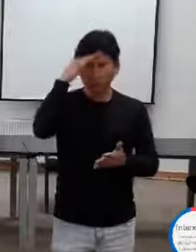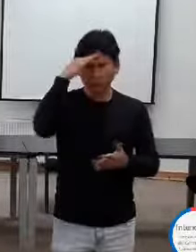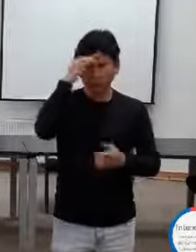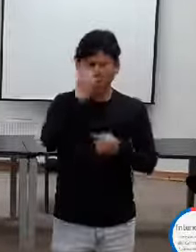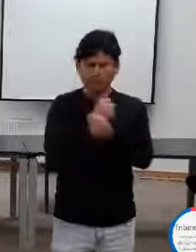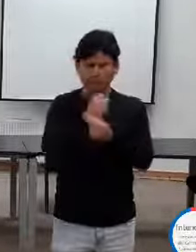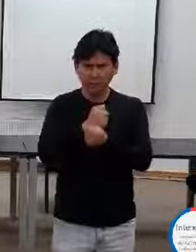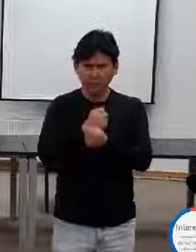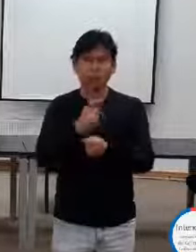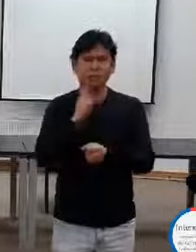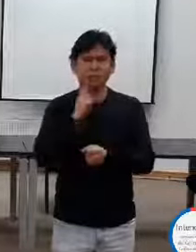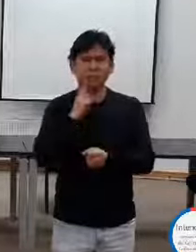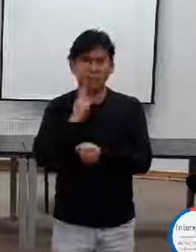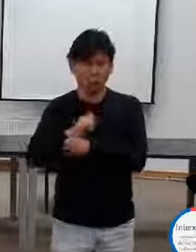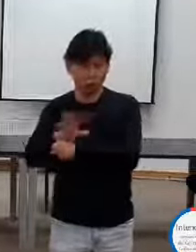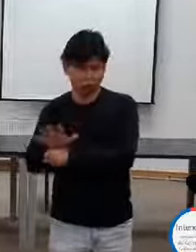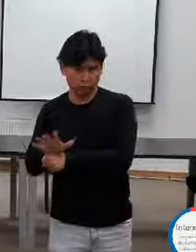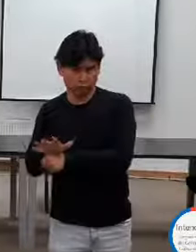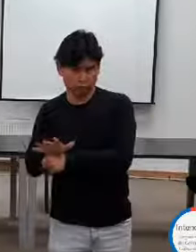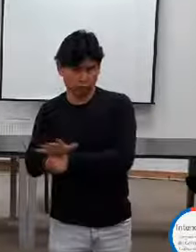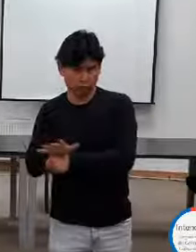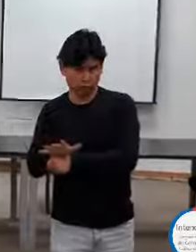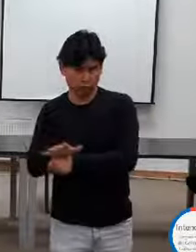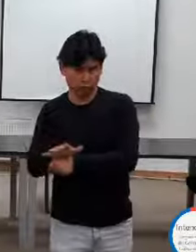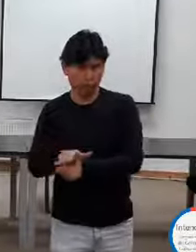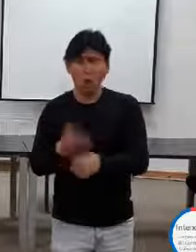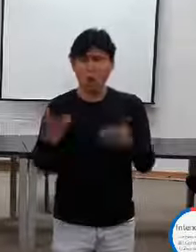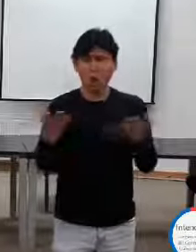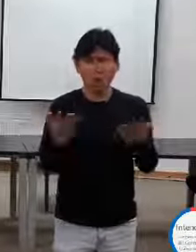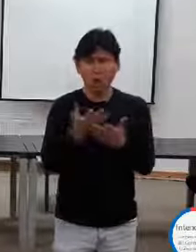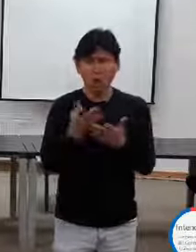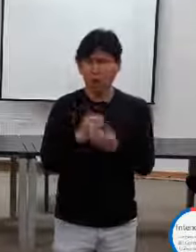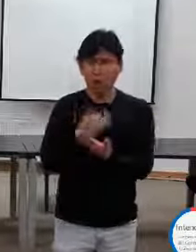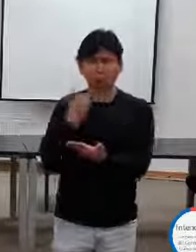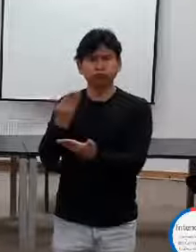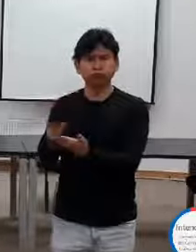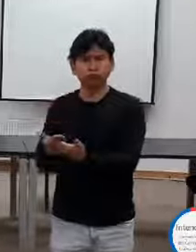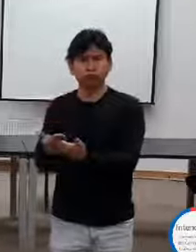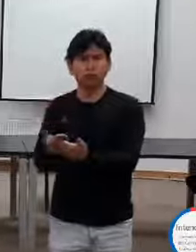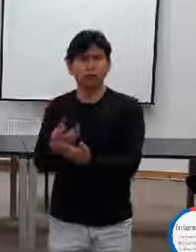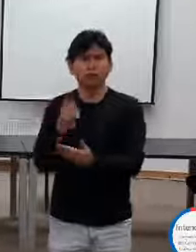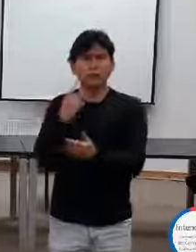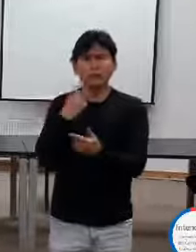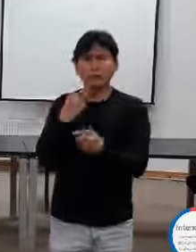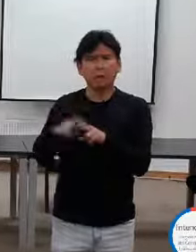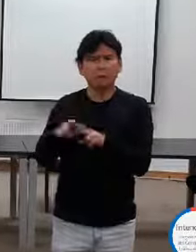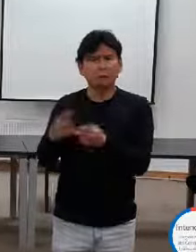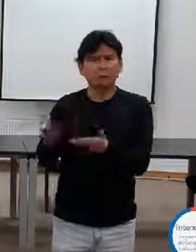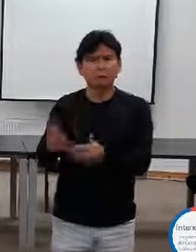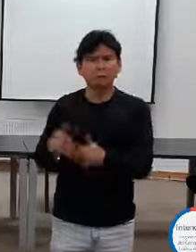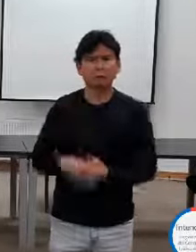habría resultado con COVID-19? Si es así, ¿cómo habría sido el contagio y qué medidas se han adoptado?